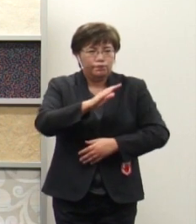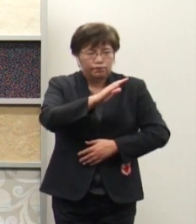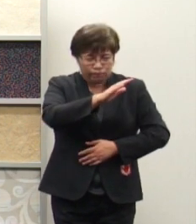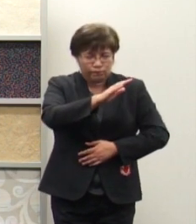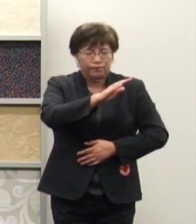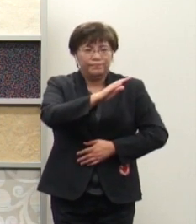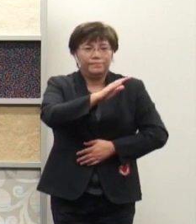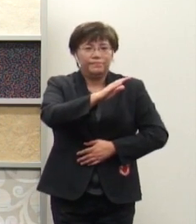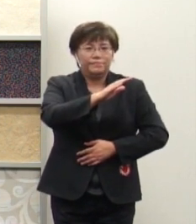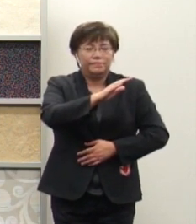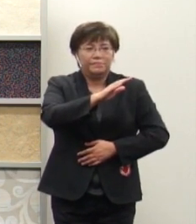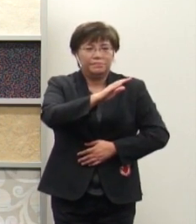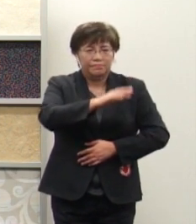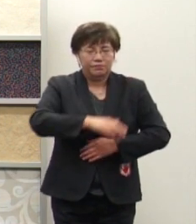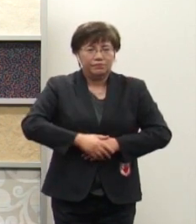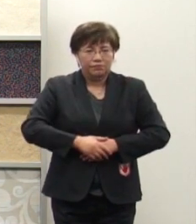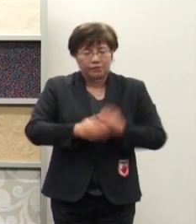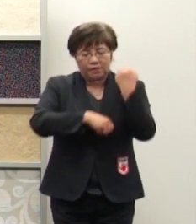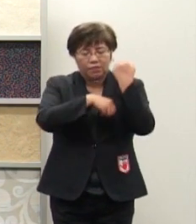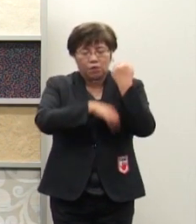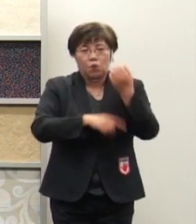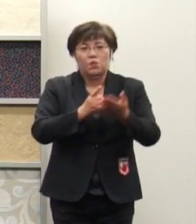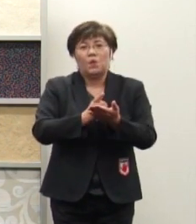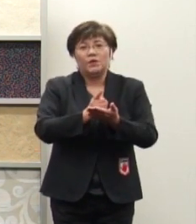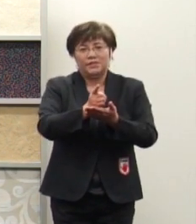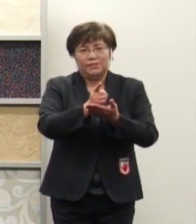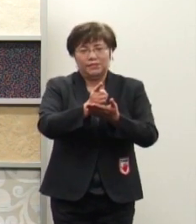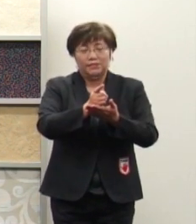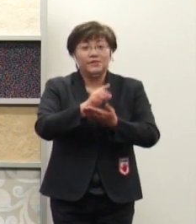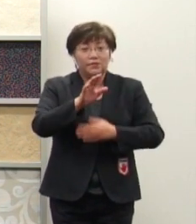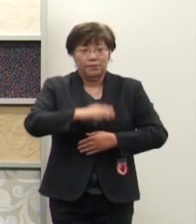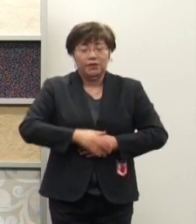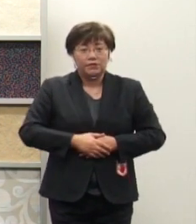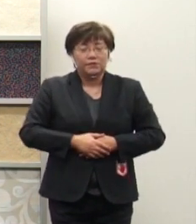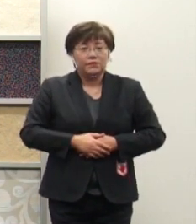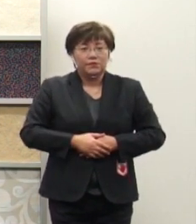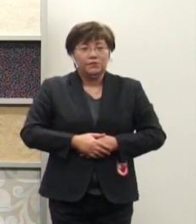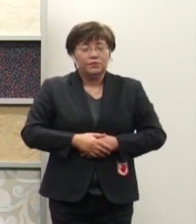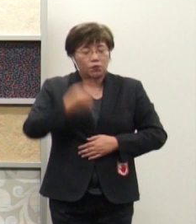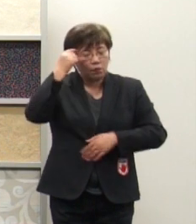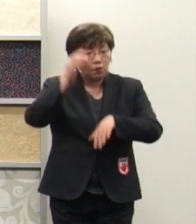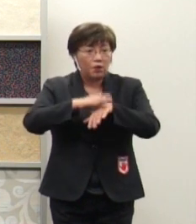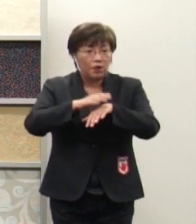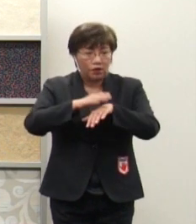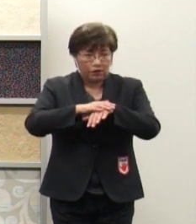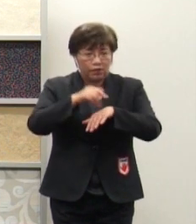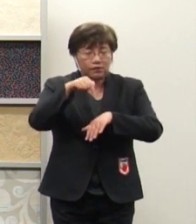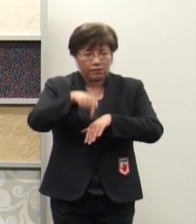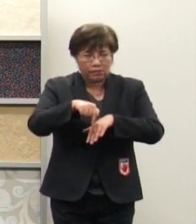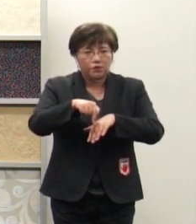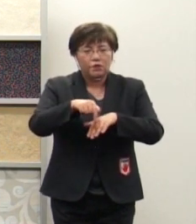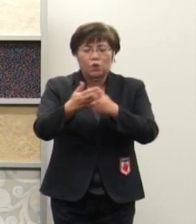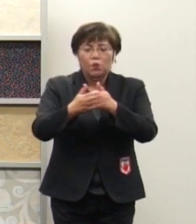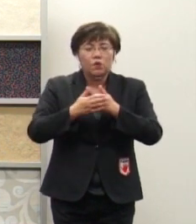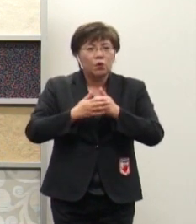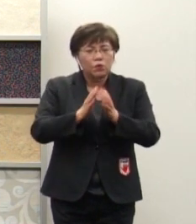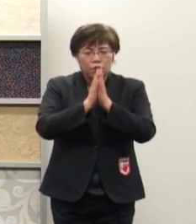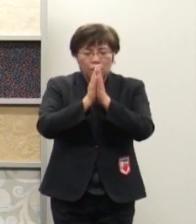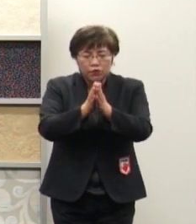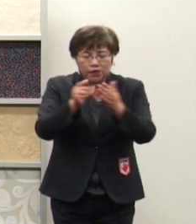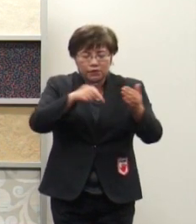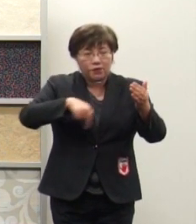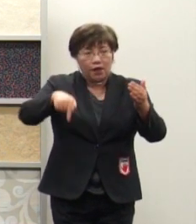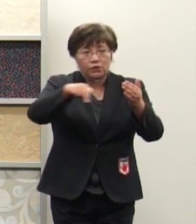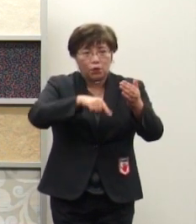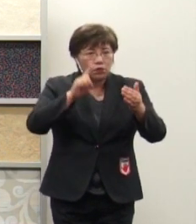ムリーに、打っていくことを基本方針といたします。以上の考え方に基づきまして、協力要請の内容の見